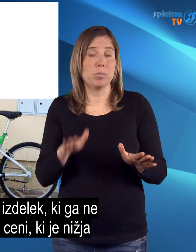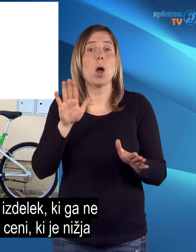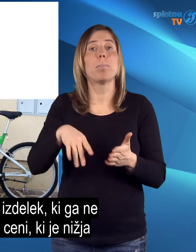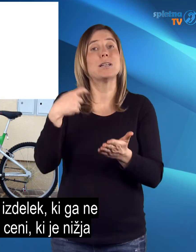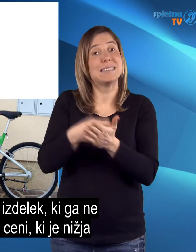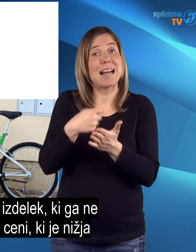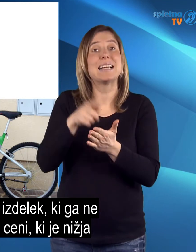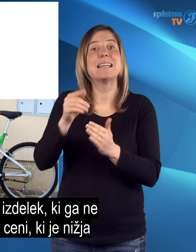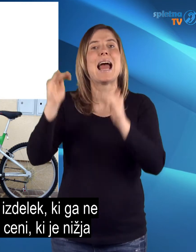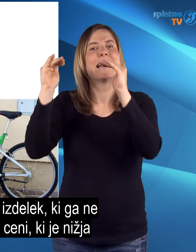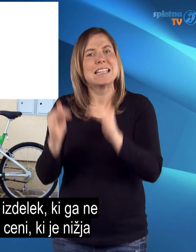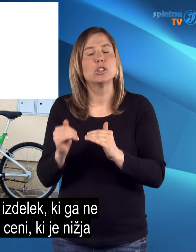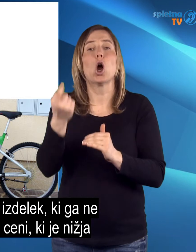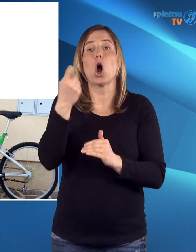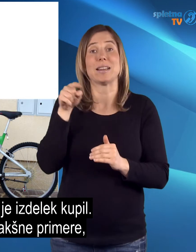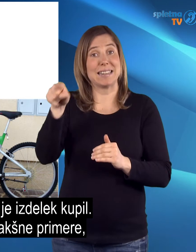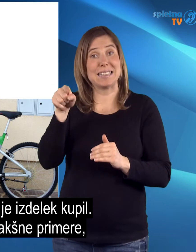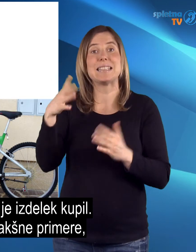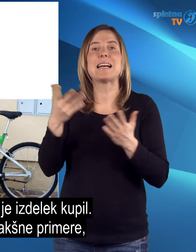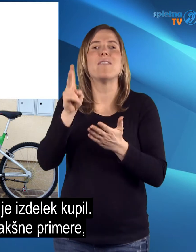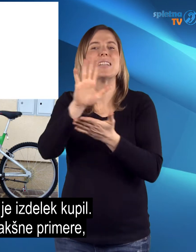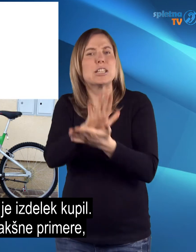tiste, po kateri je izdelek kupil.